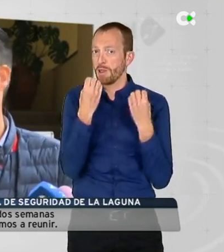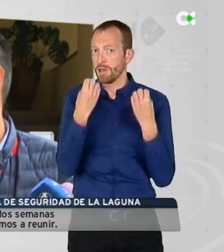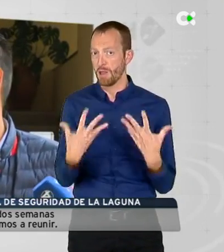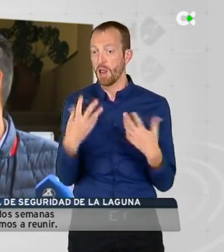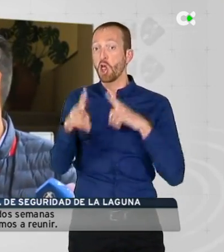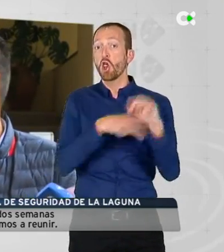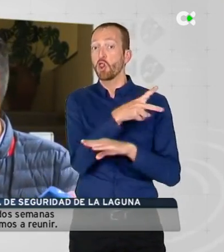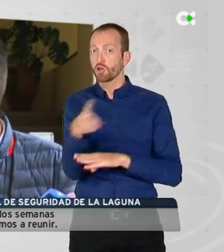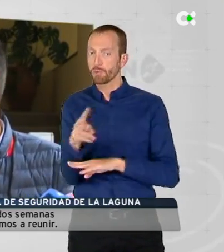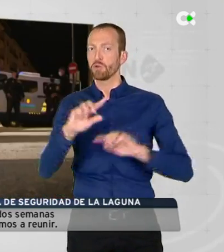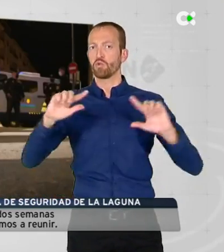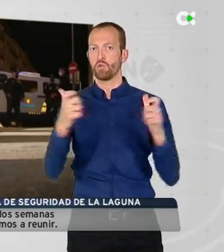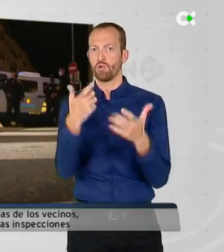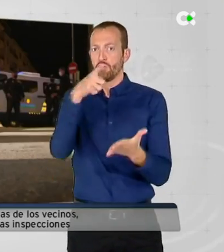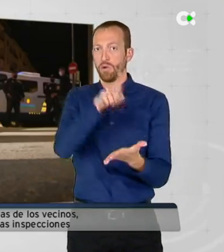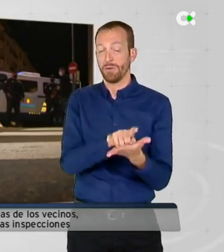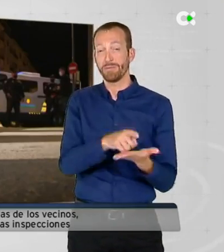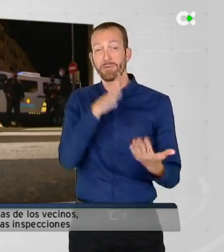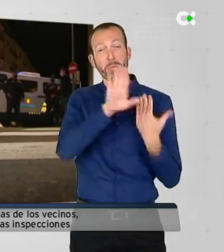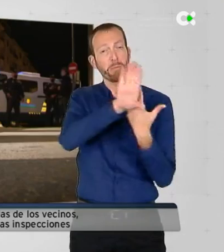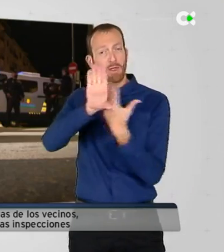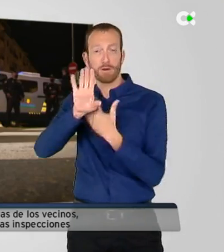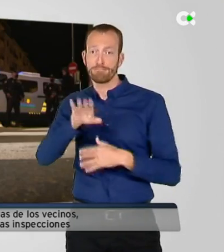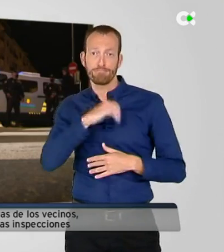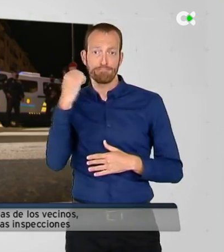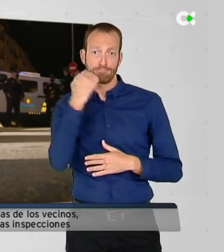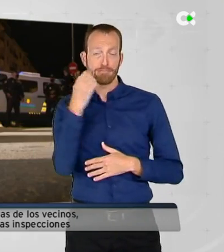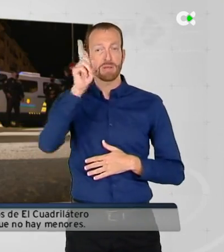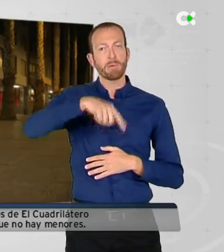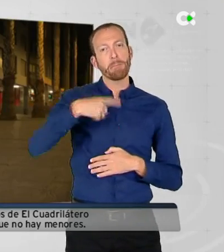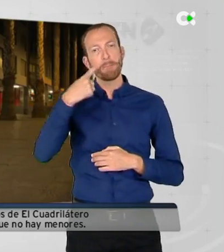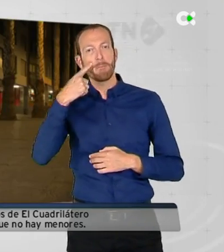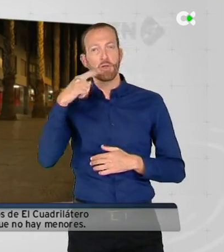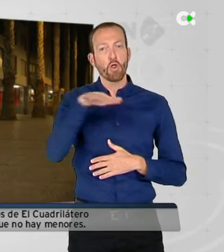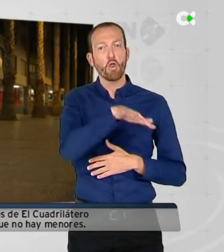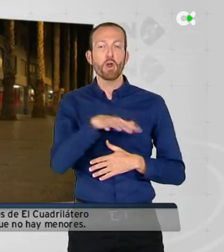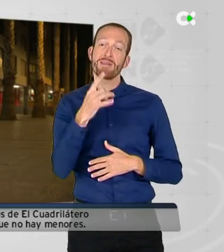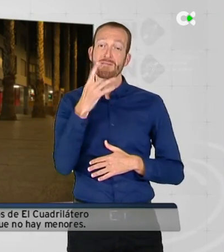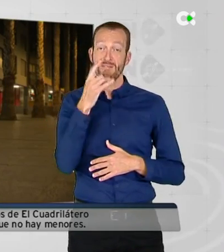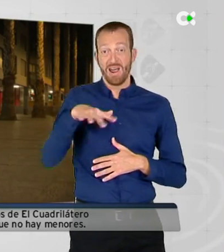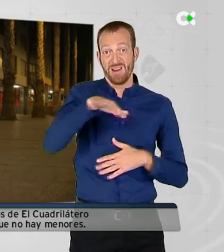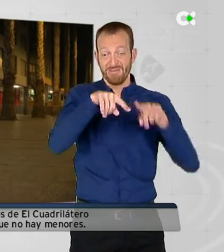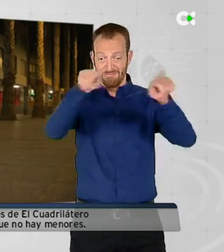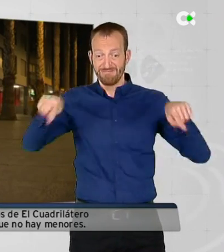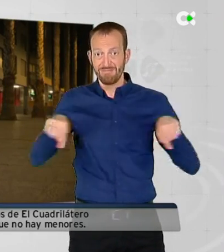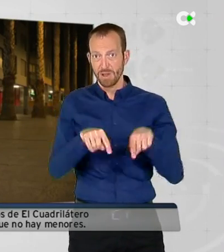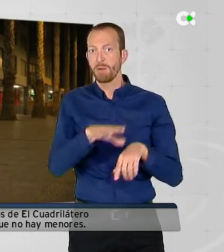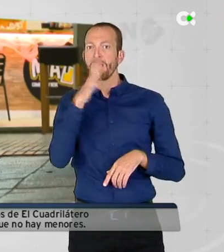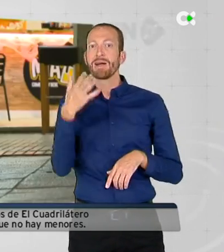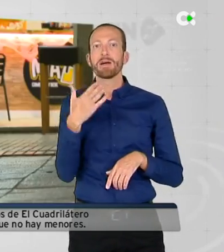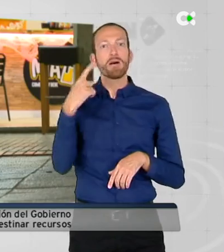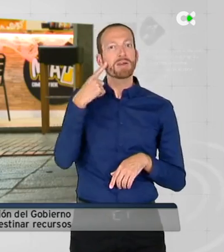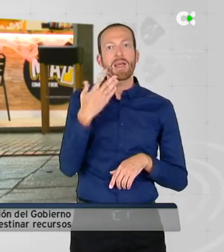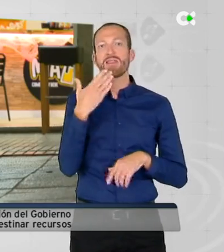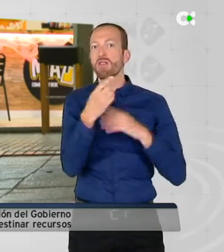Dentro de dos semanas nos volvemos a reunir. Ante las denuncias de los vecinos, se reforzarán las inspecciones en establecimientos del cuadrilátero para comprobar que no hay menores.